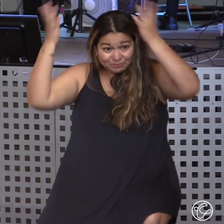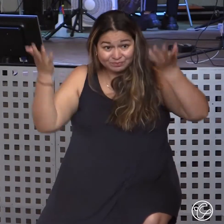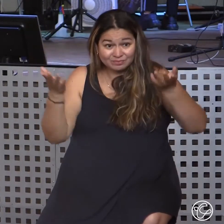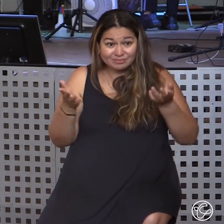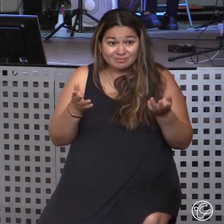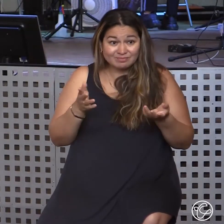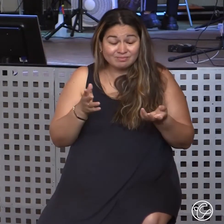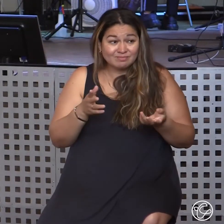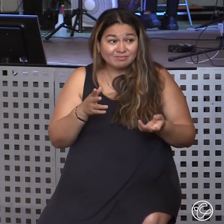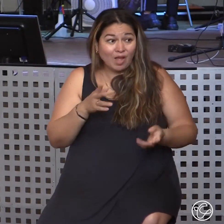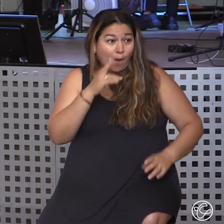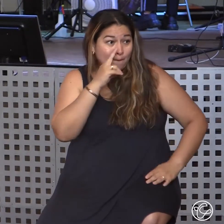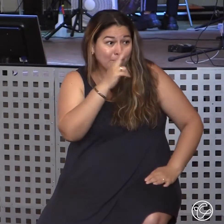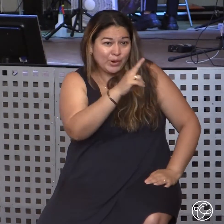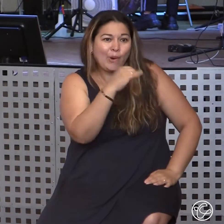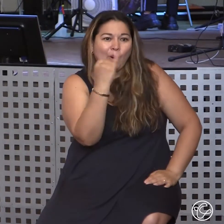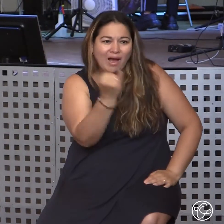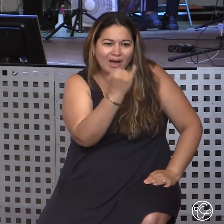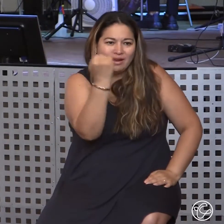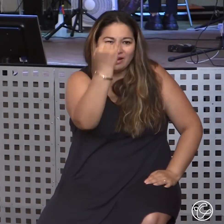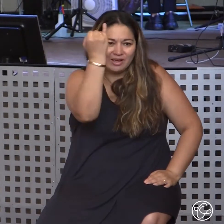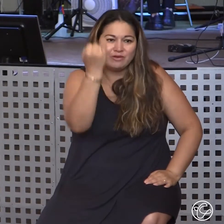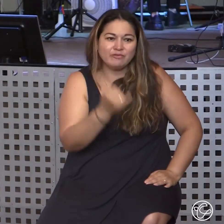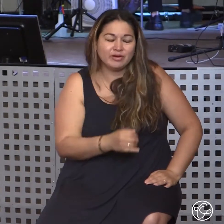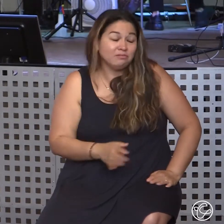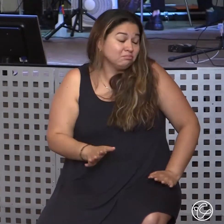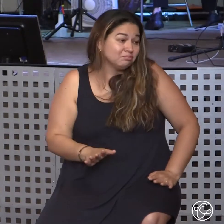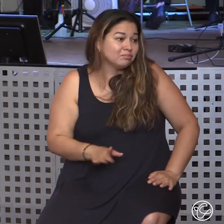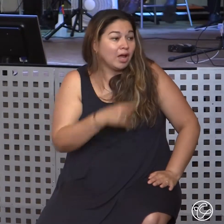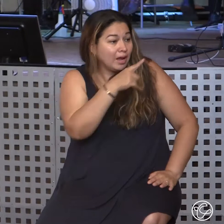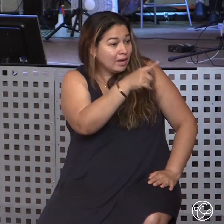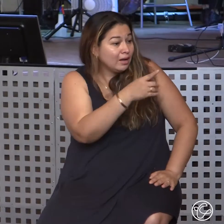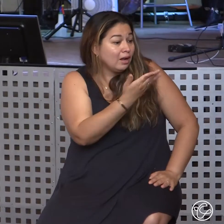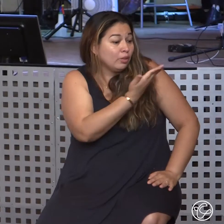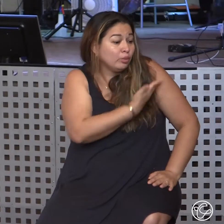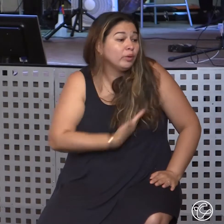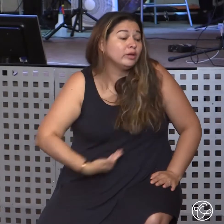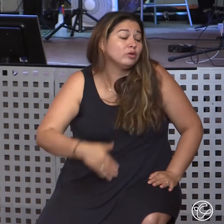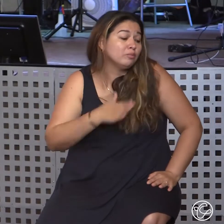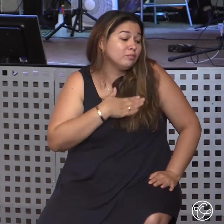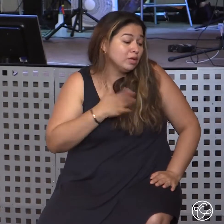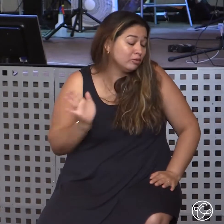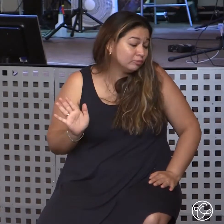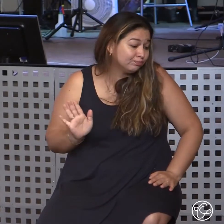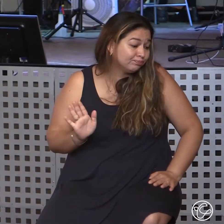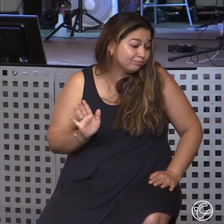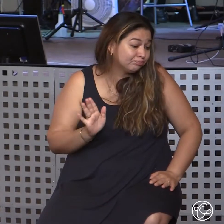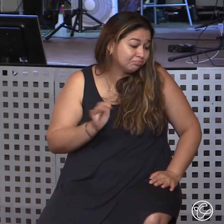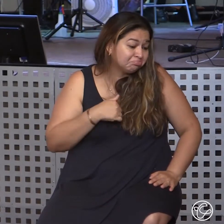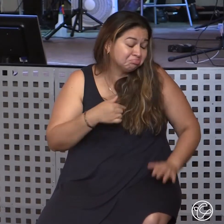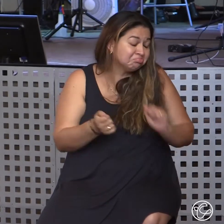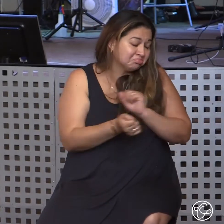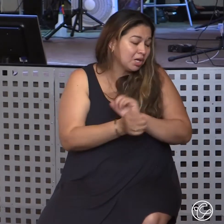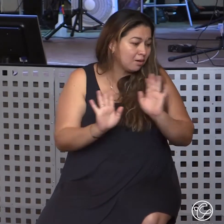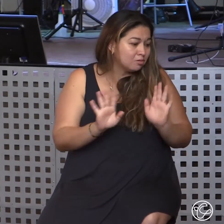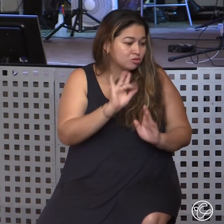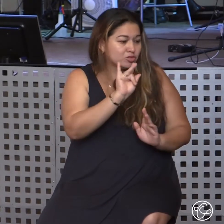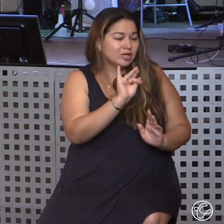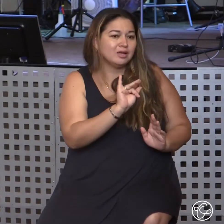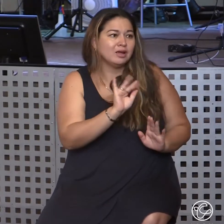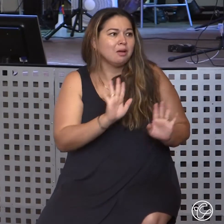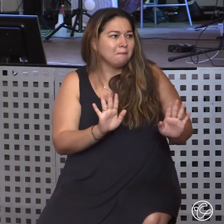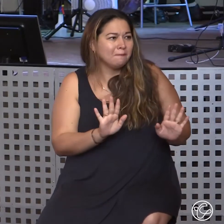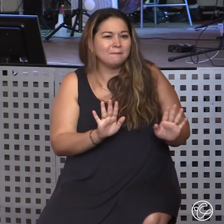vea. Lo que ves es mi dueño, me tiene aquí esclavizado, pero José